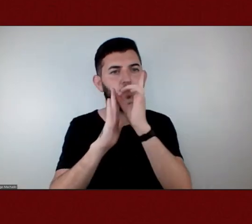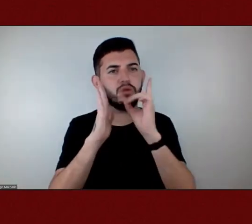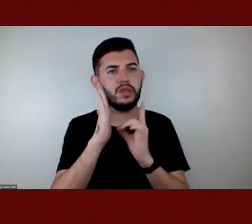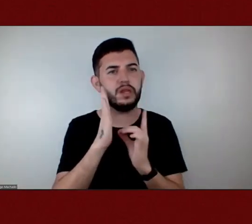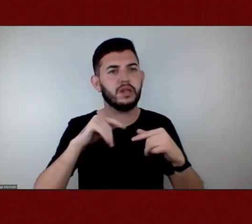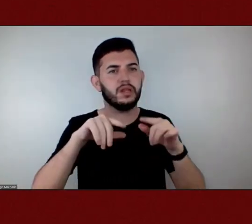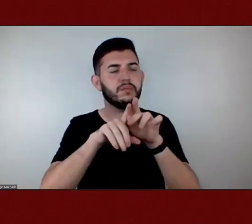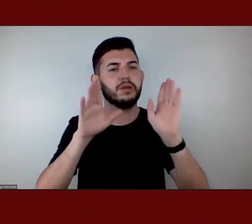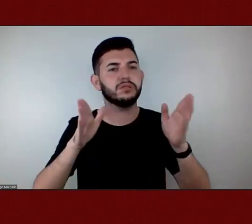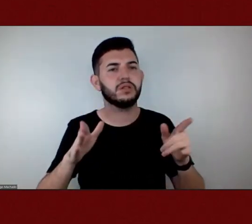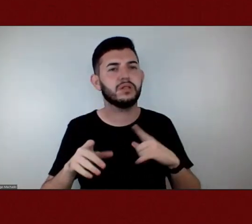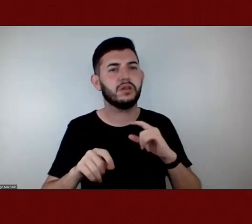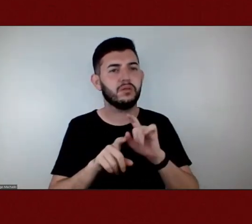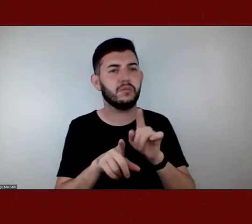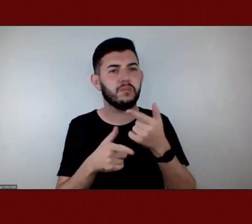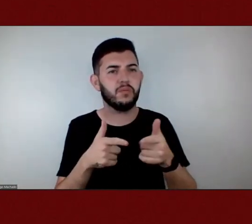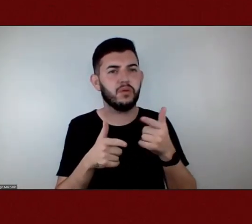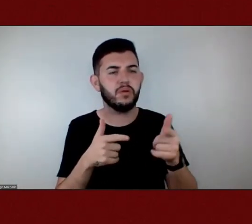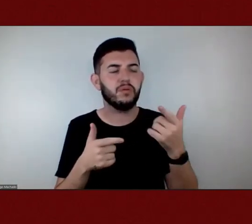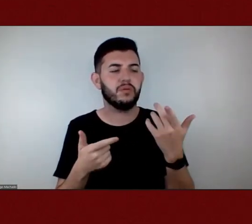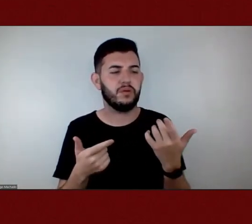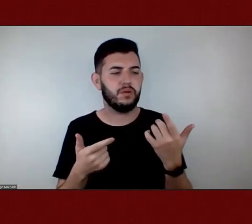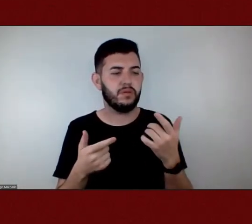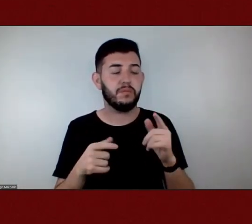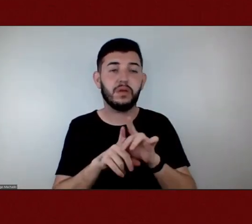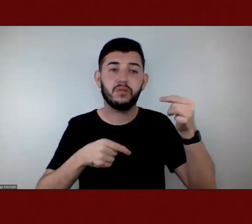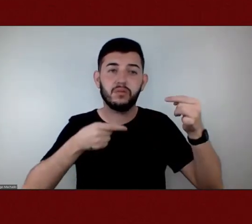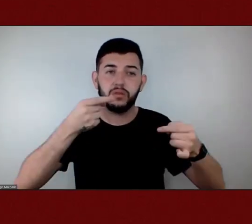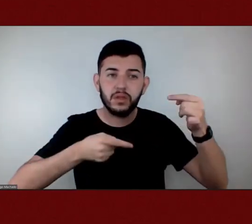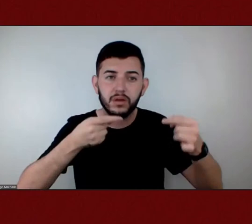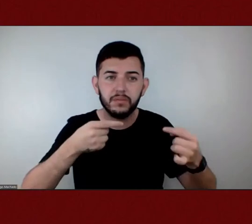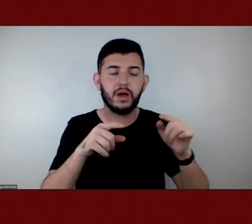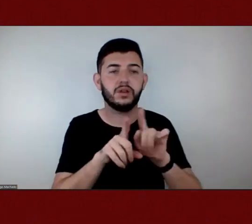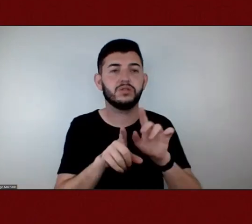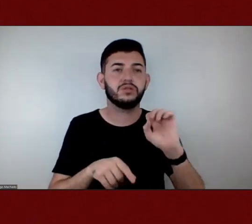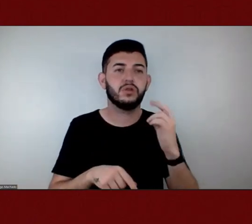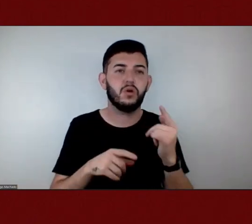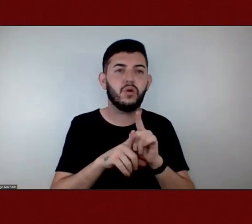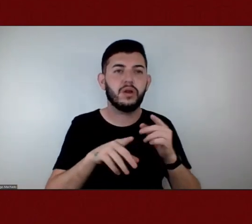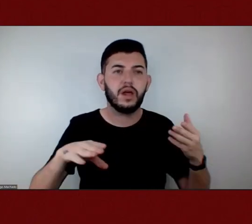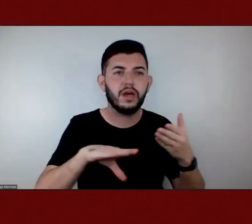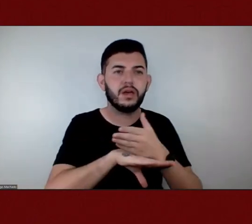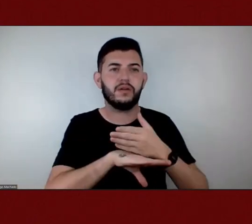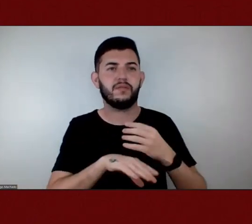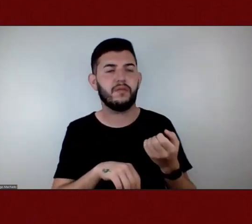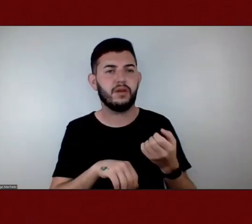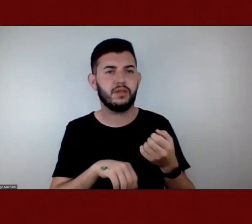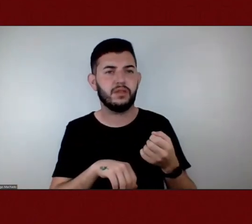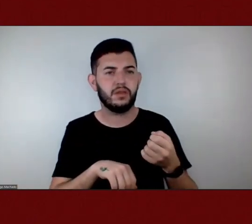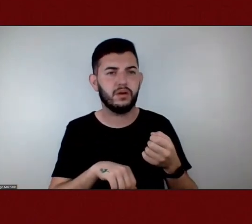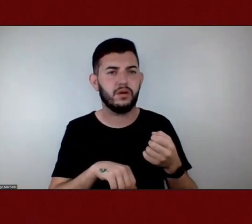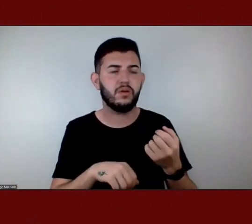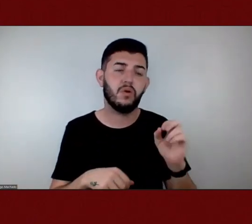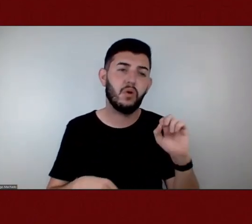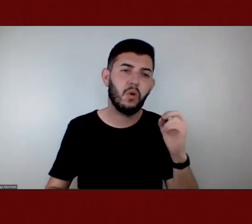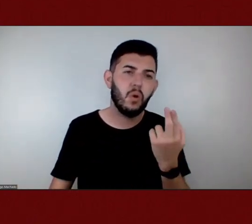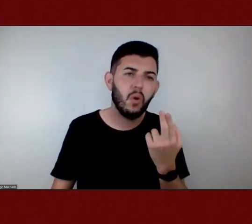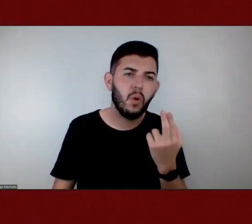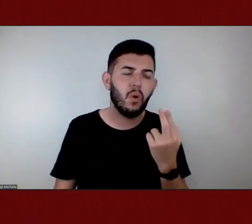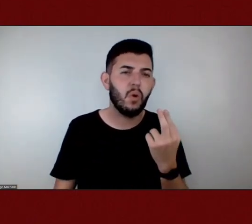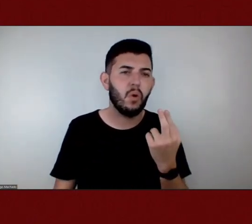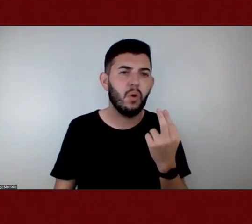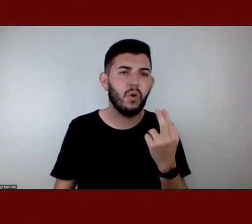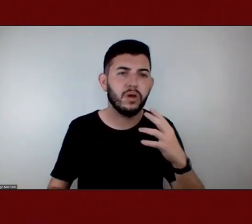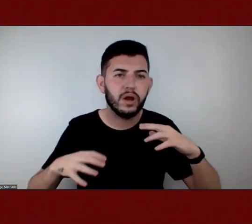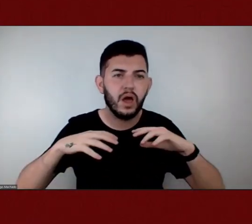nos debates da desestalinização, na invasão da Hungria ou, ainda mais acentuadamente, na ocupação